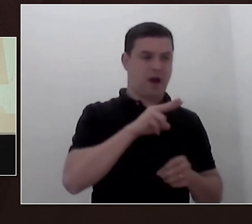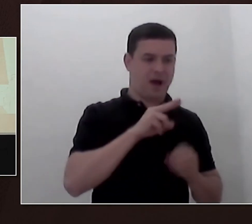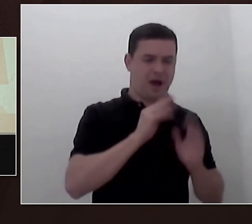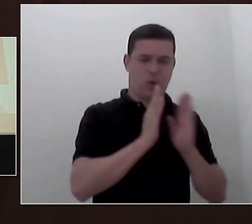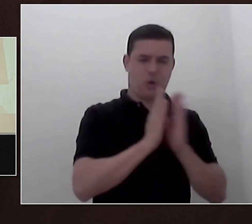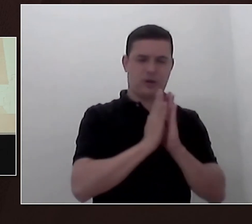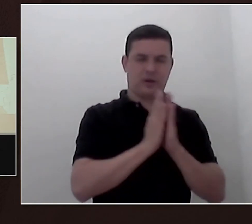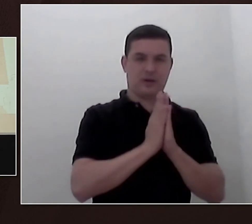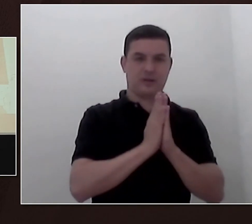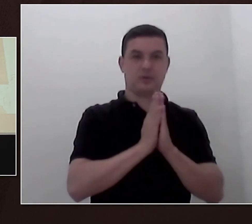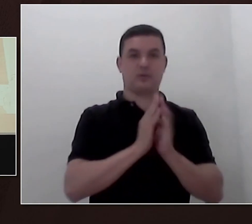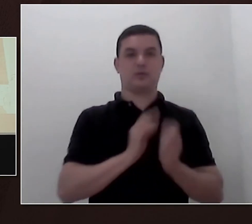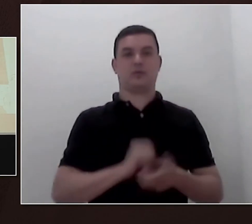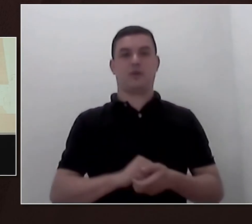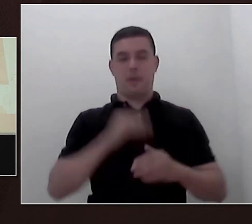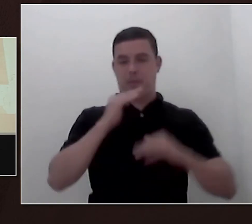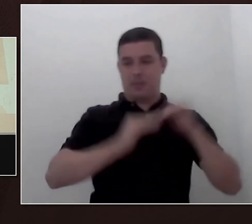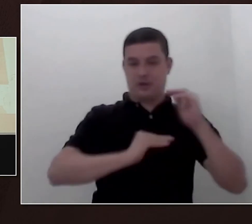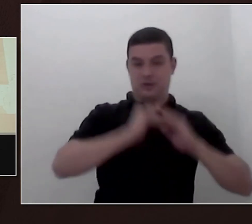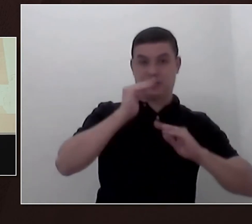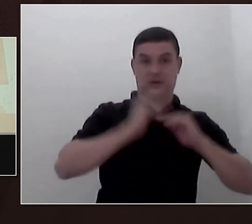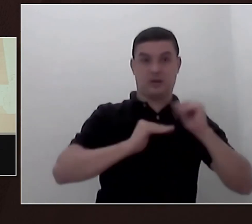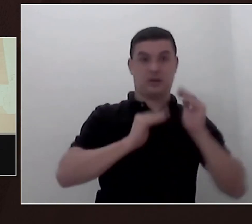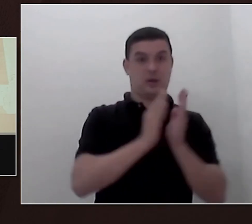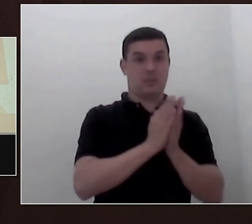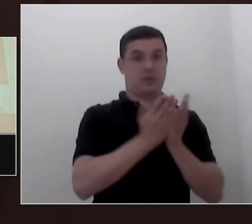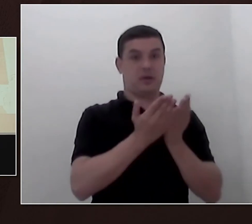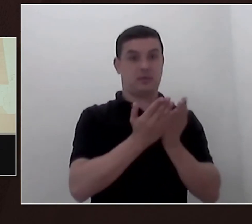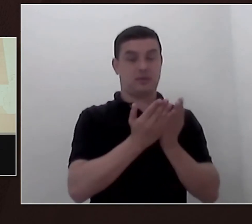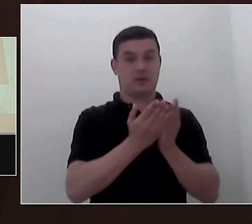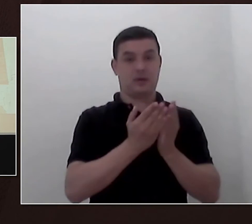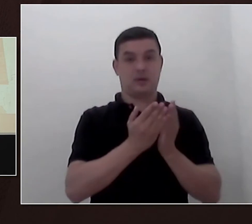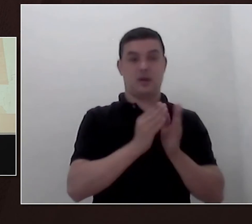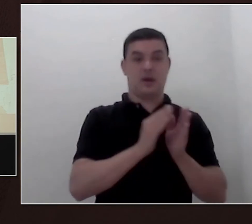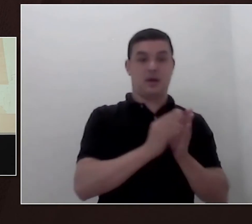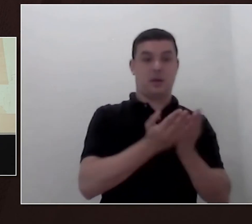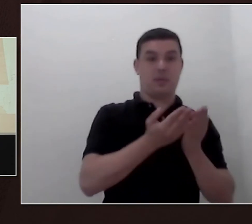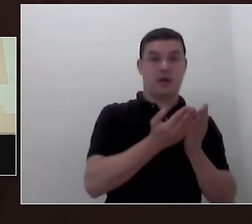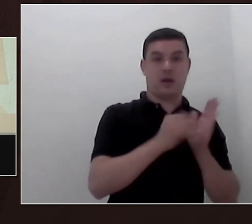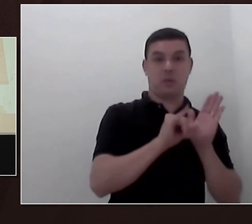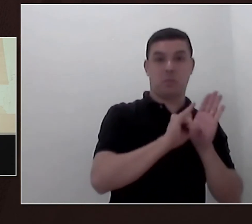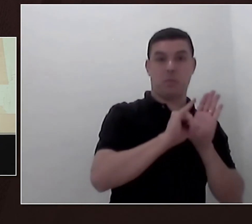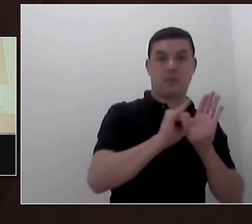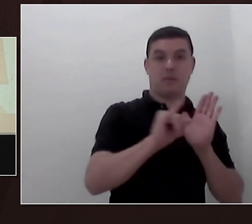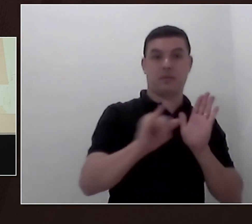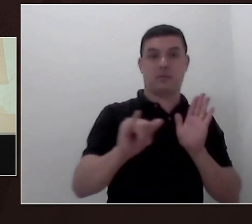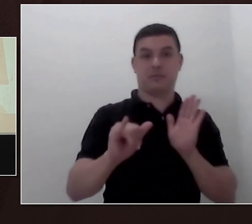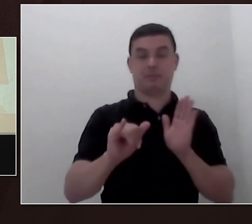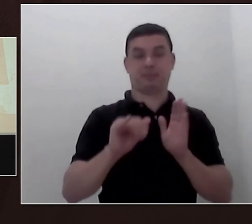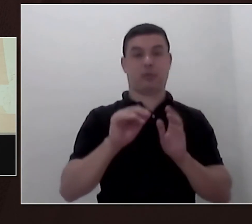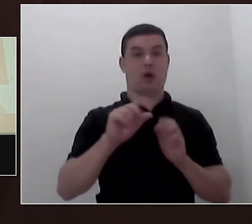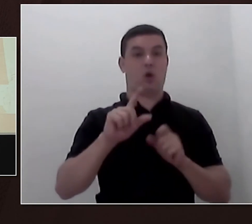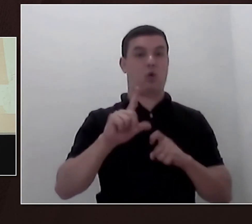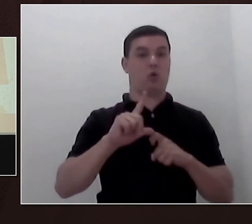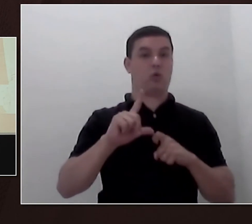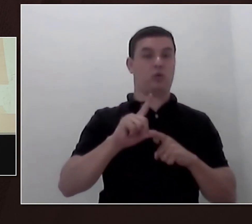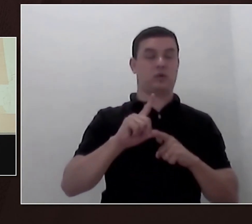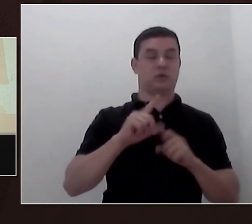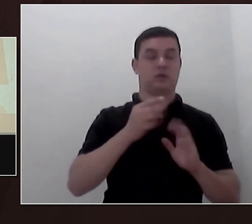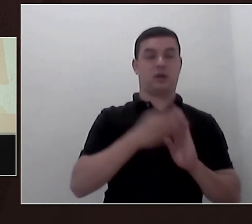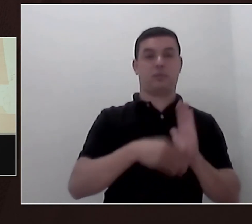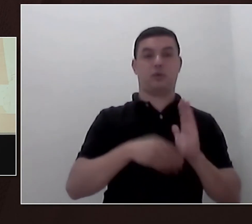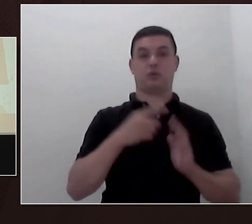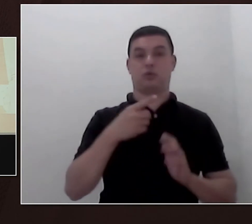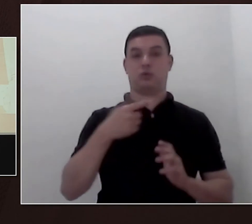isso, também com relação a alimentar os nossos conservos, isso está em Lucas 12, também está em